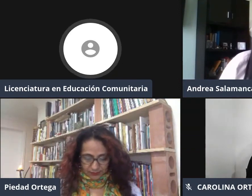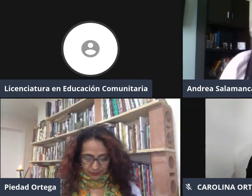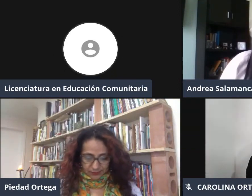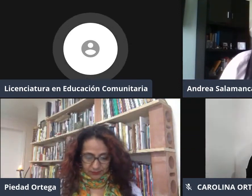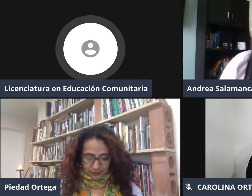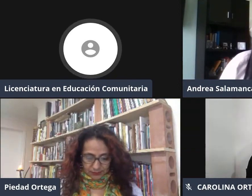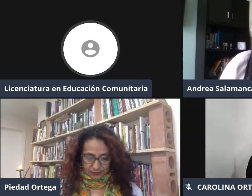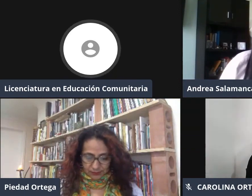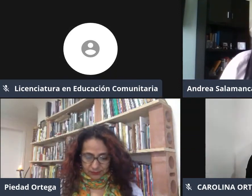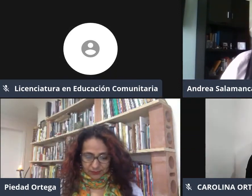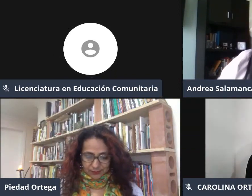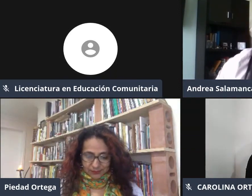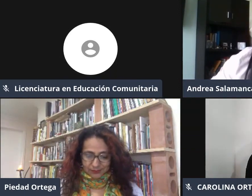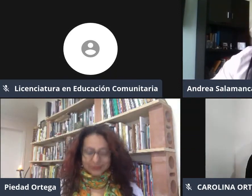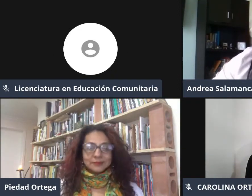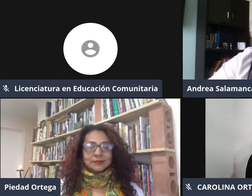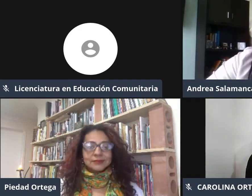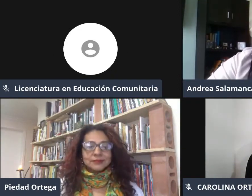1, 2 y 3. Vale.